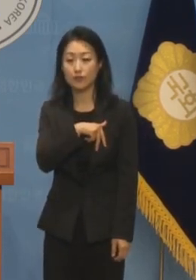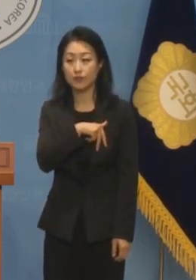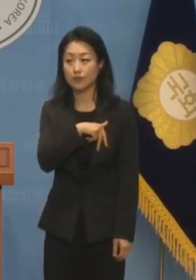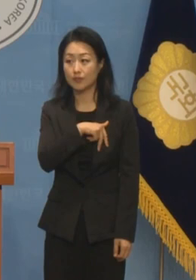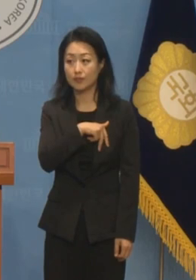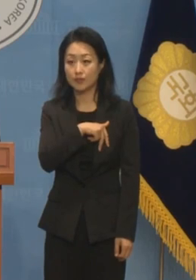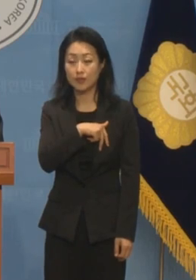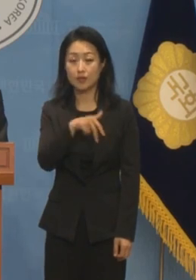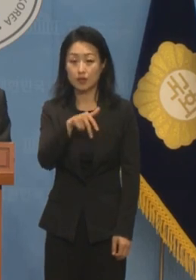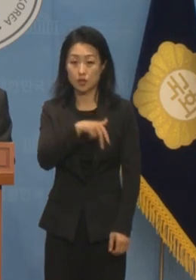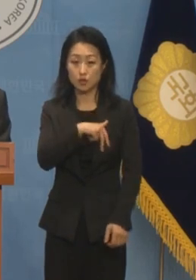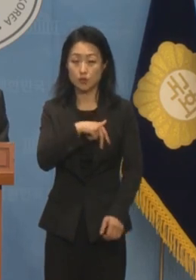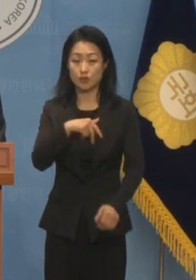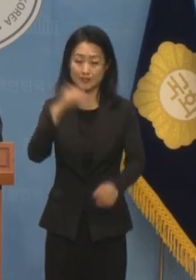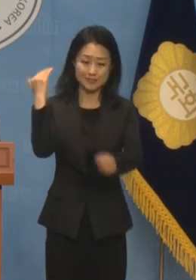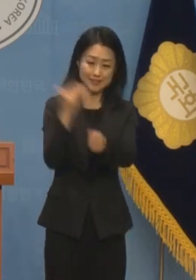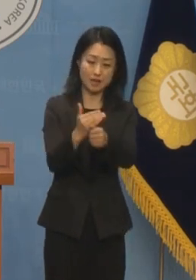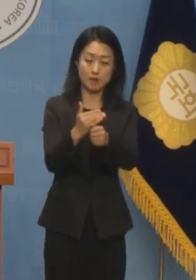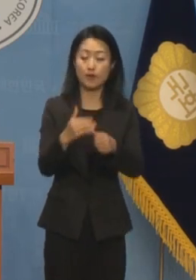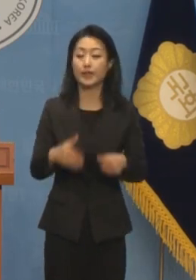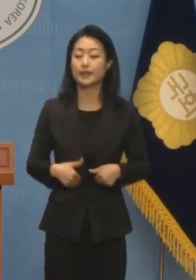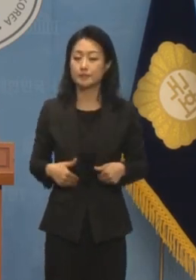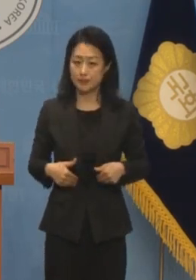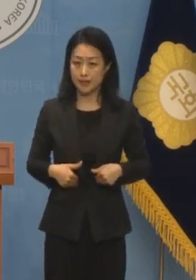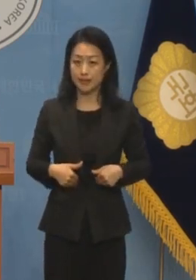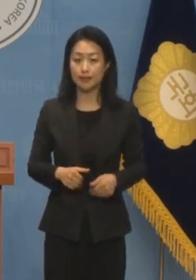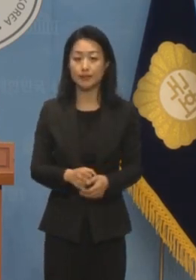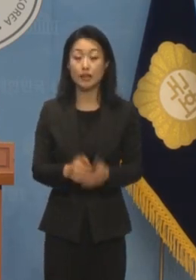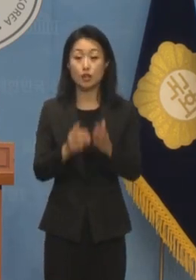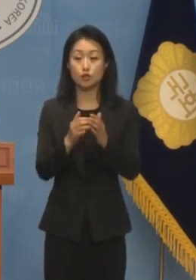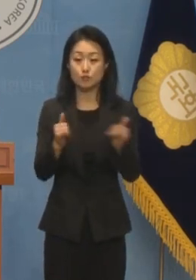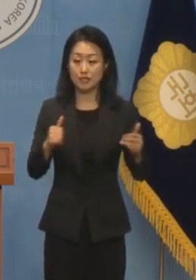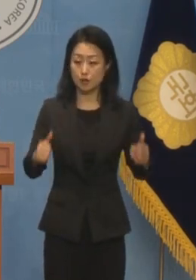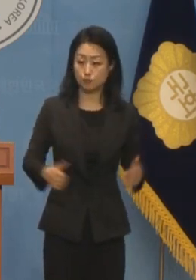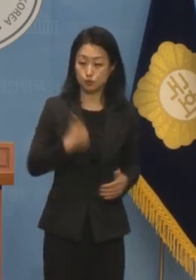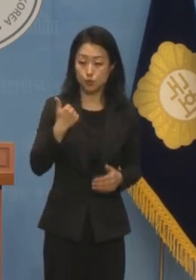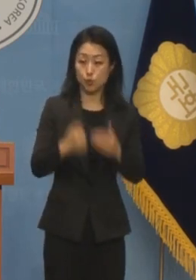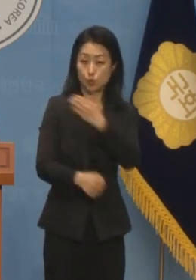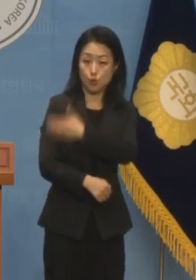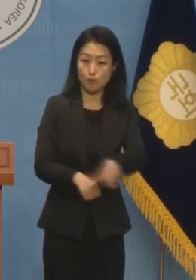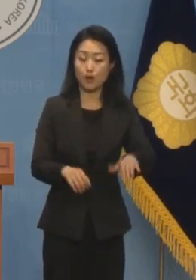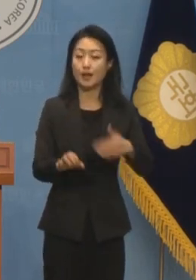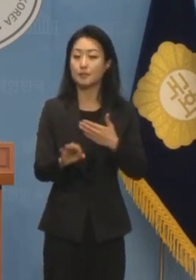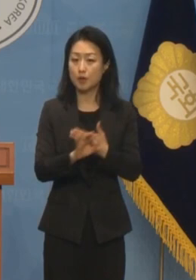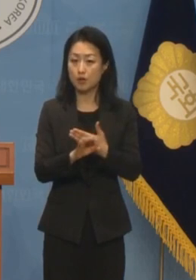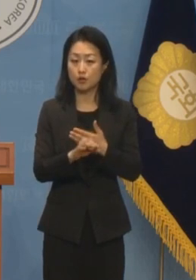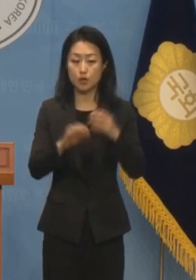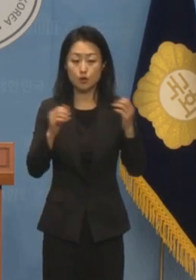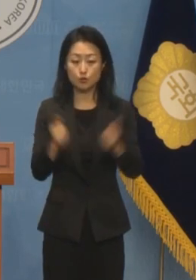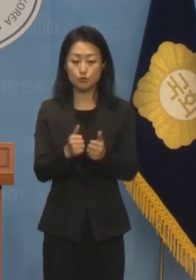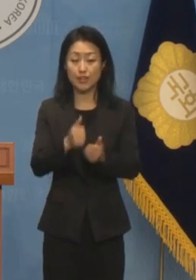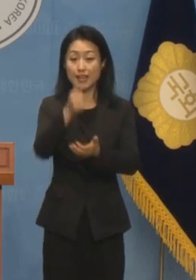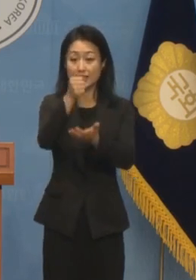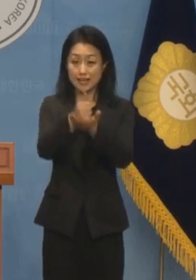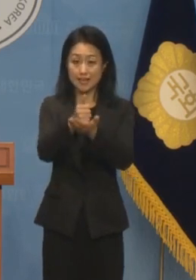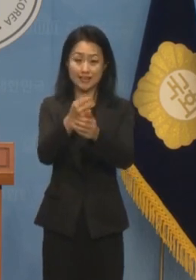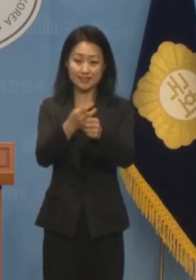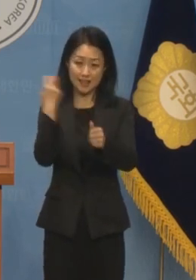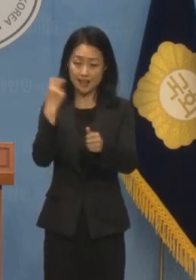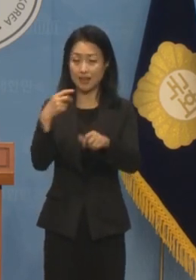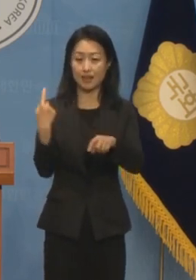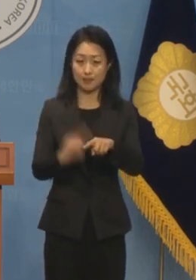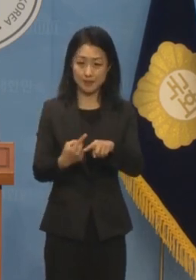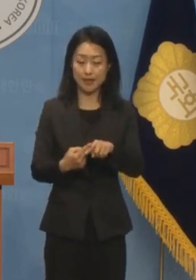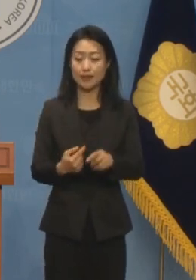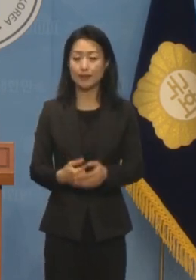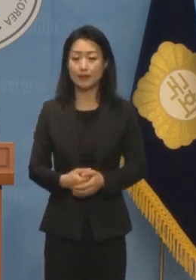즉각 의원직을 제명해야 합니다. 국민의 분노를 외면한다면 국회의장이 탄핵당해야 할